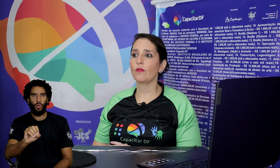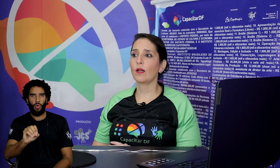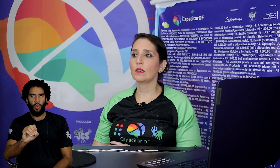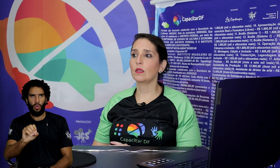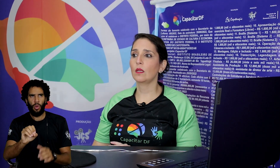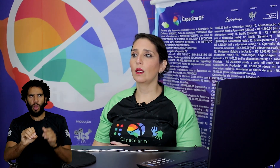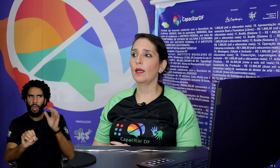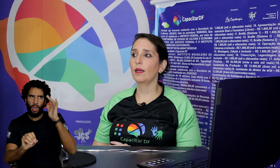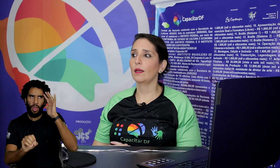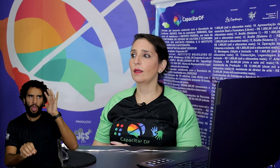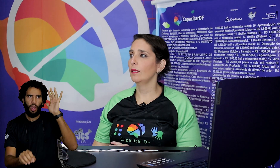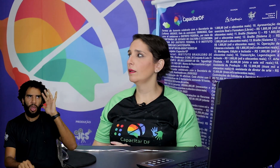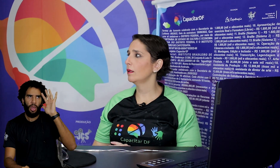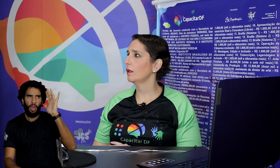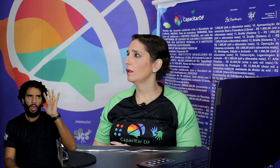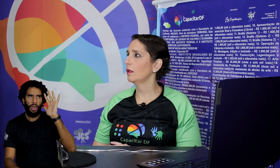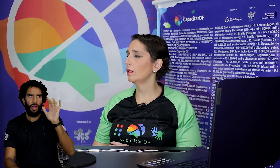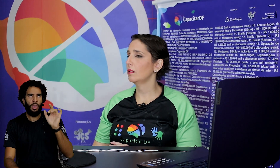Aí você fala assim,